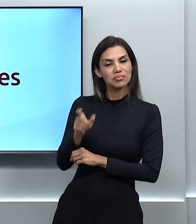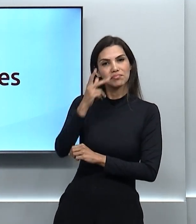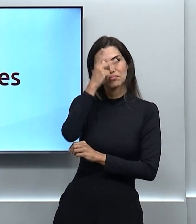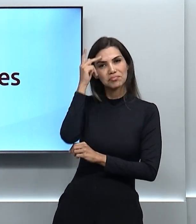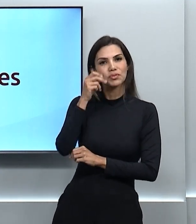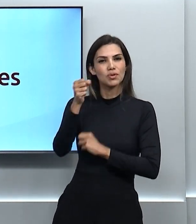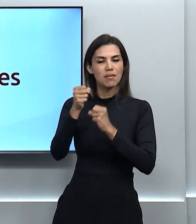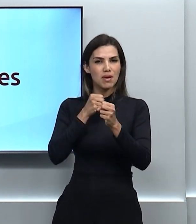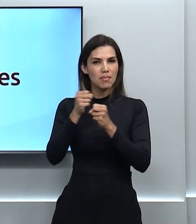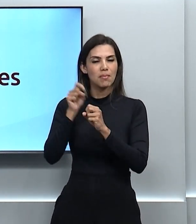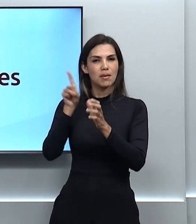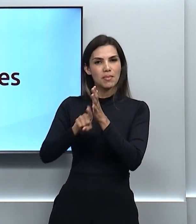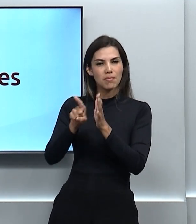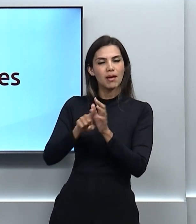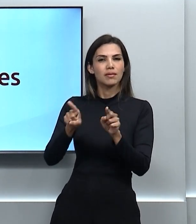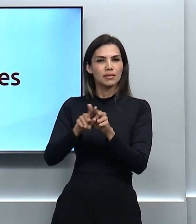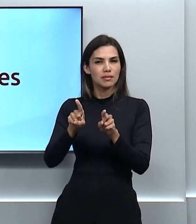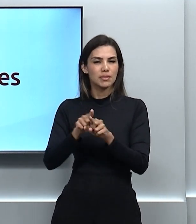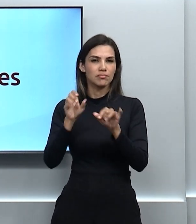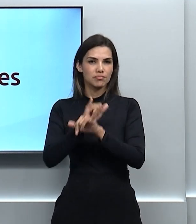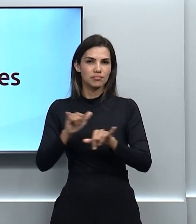e também a nossa entrevistada.